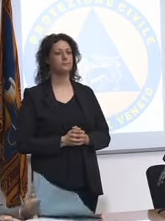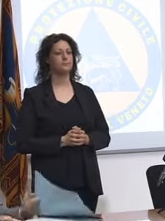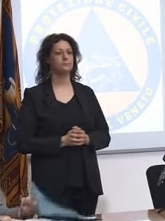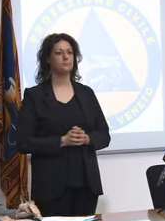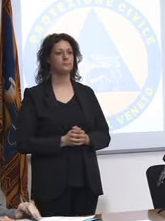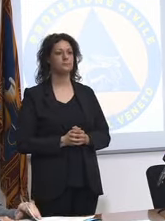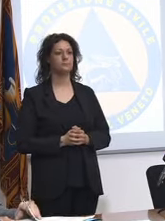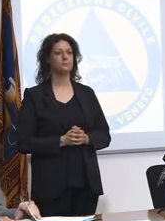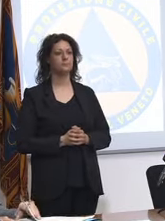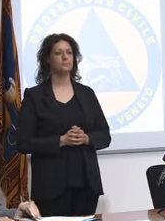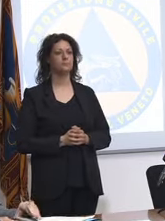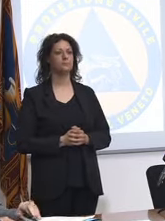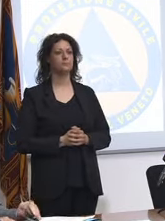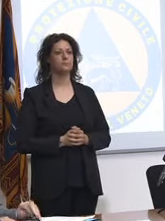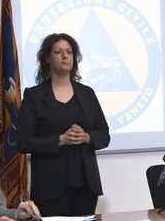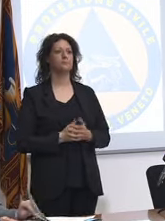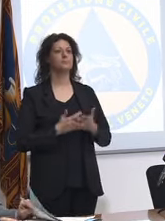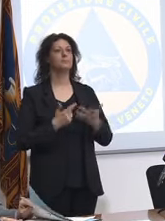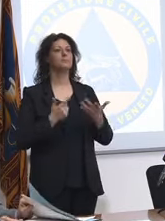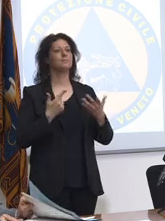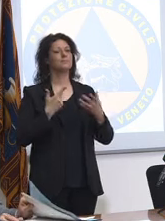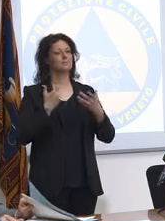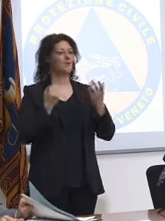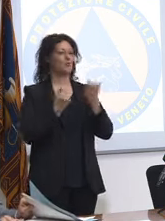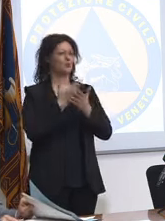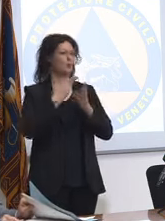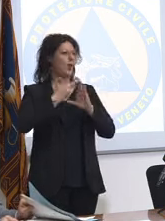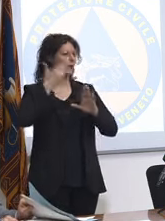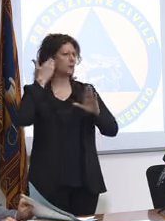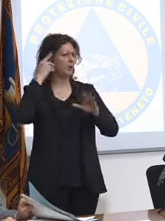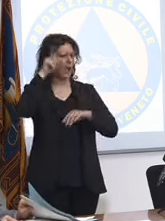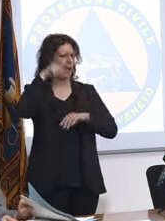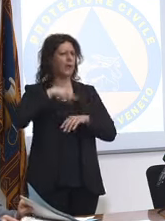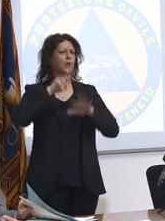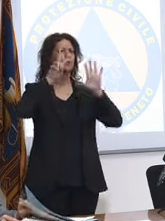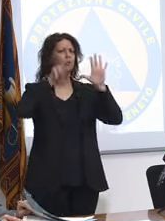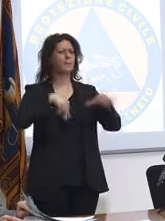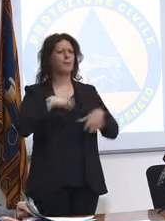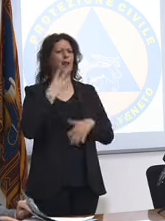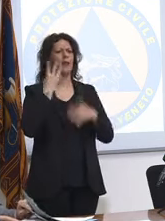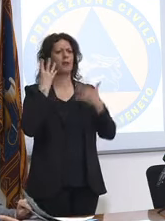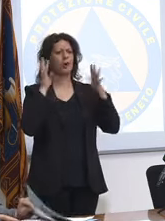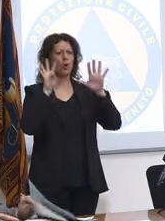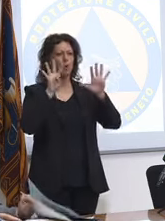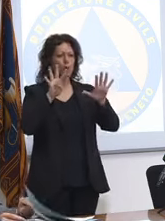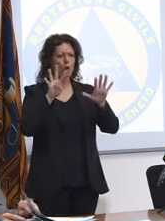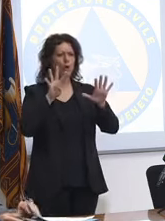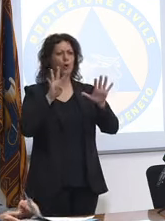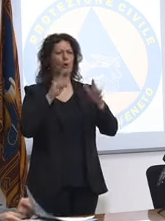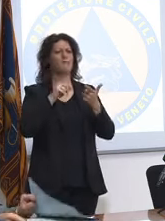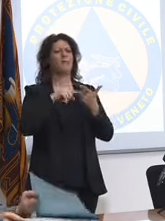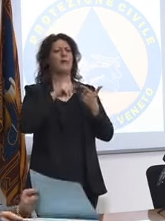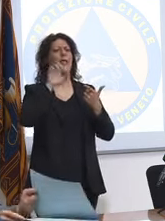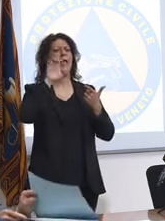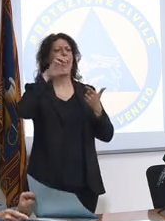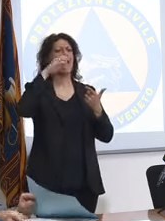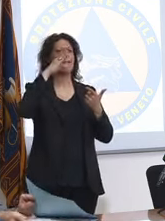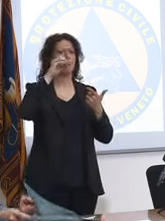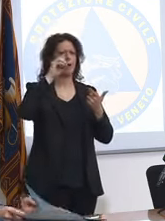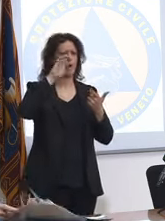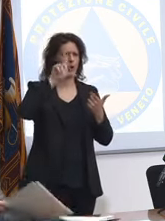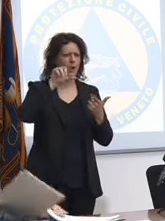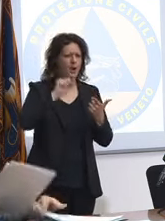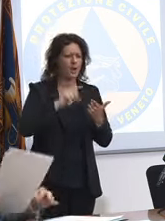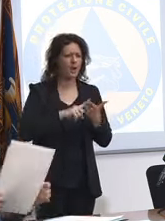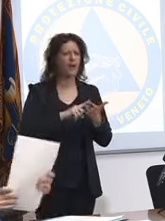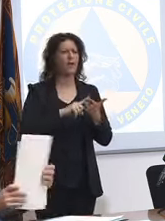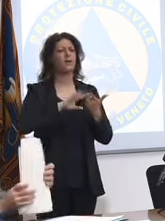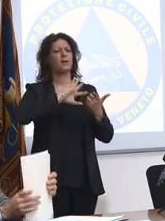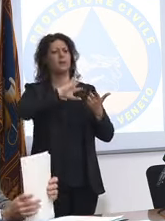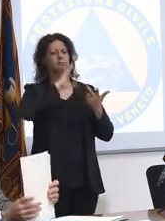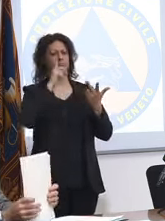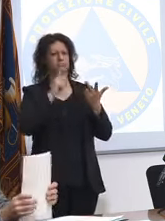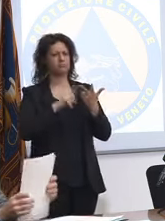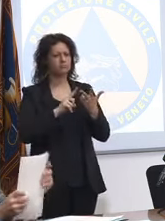abbiamo fatto la pandemia del 2009, abbiamo fatto l'Ebola, abbiamo fatto la West Nile, abbiamo affrontato i